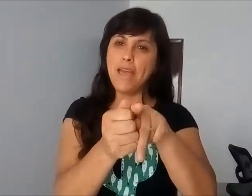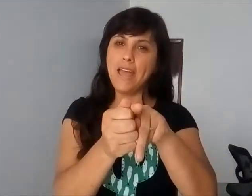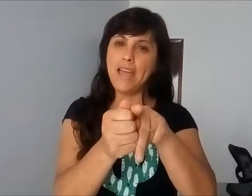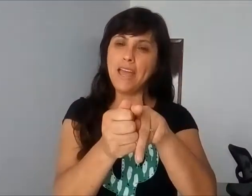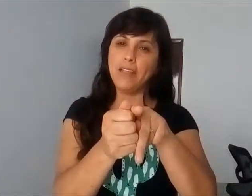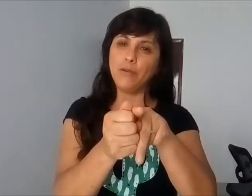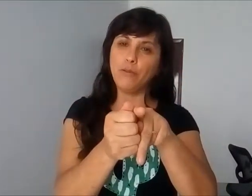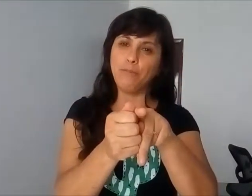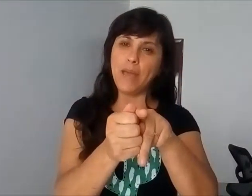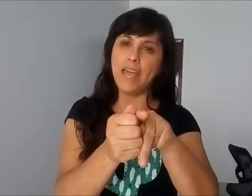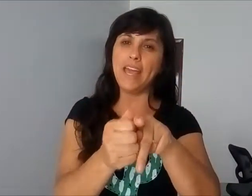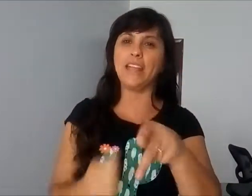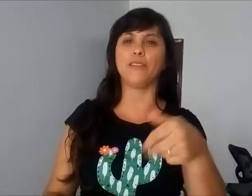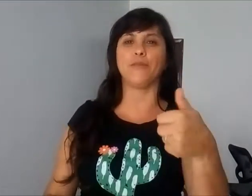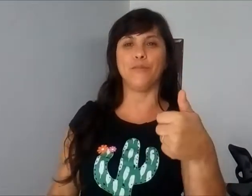pedro pedro